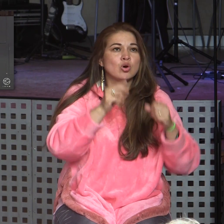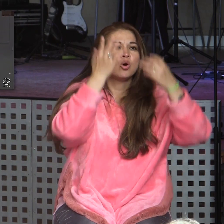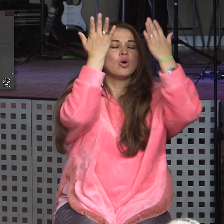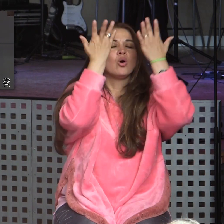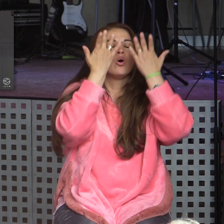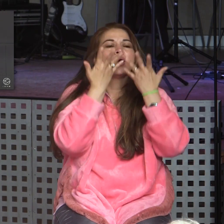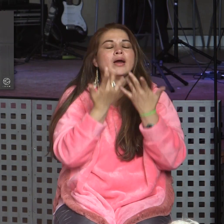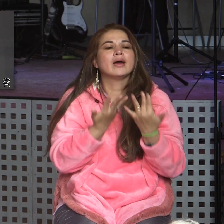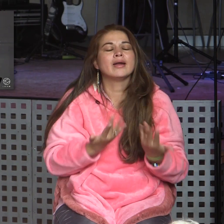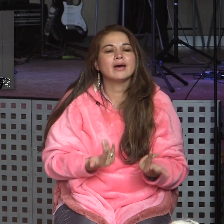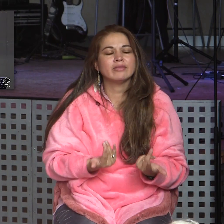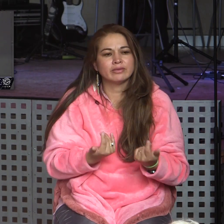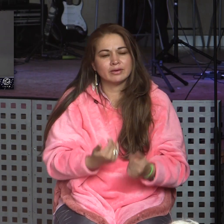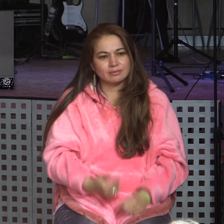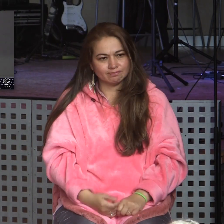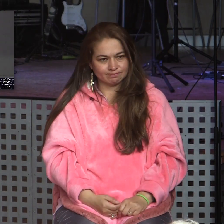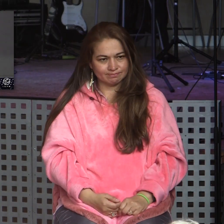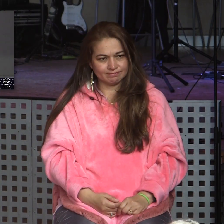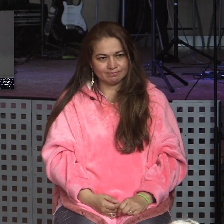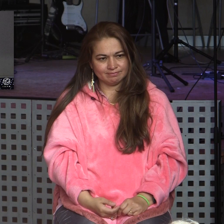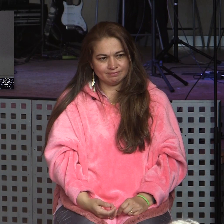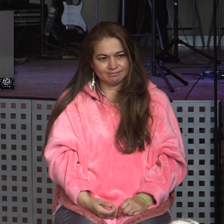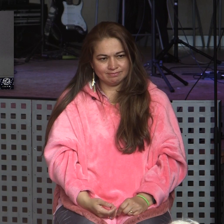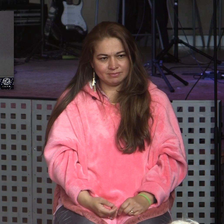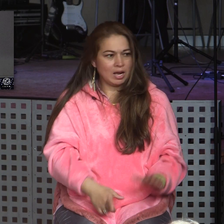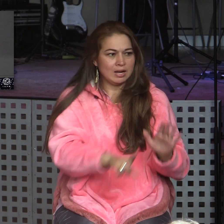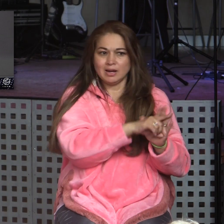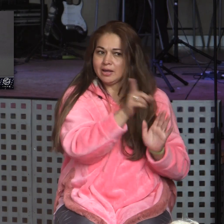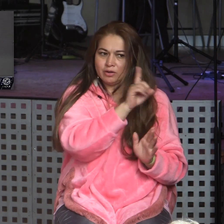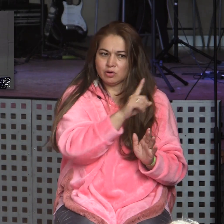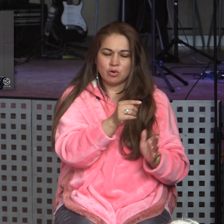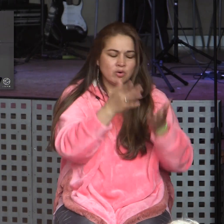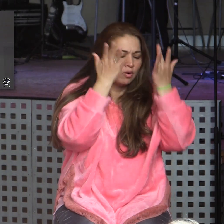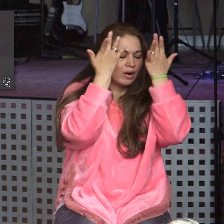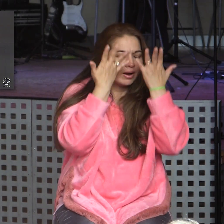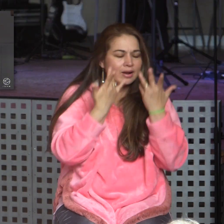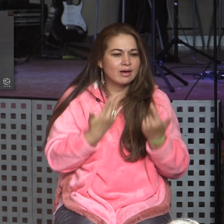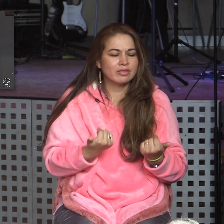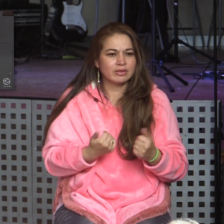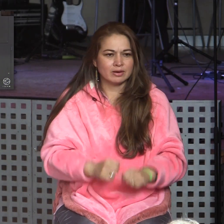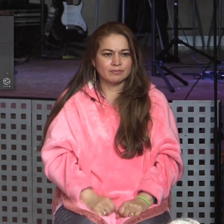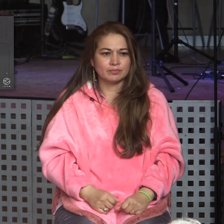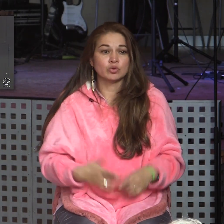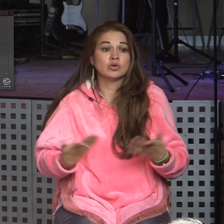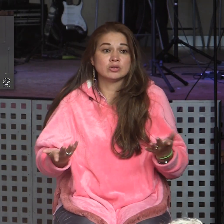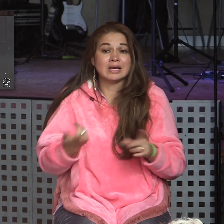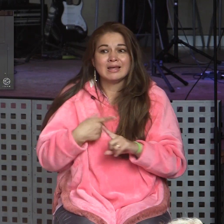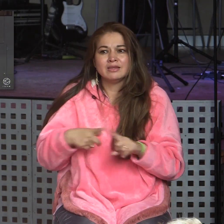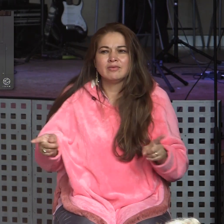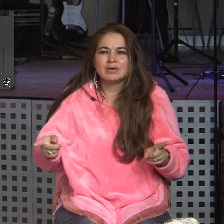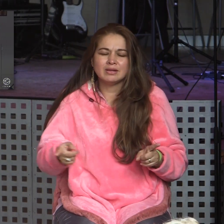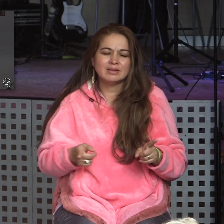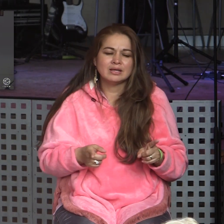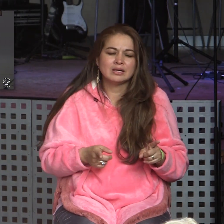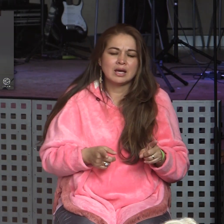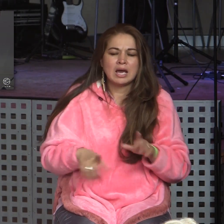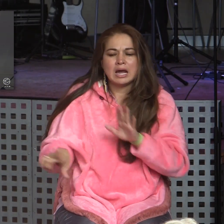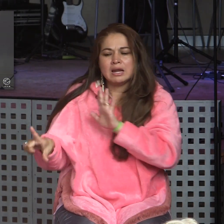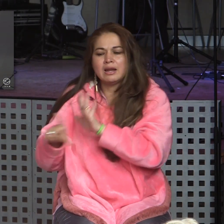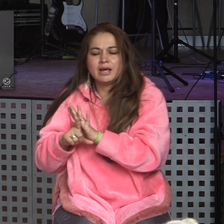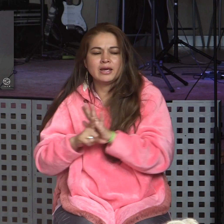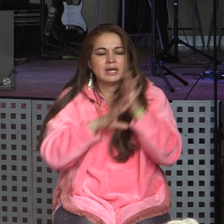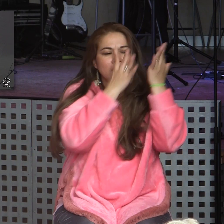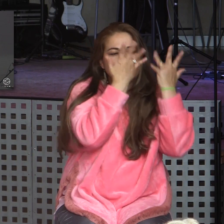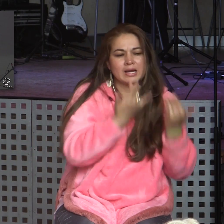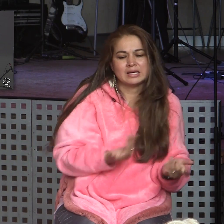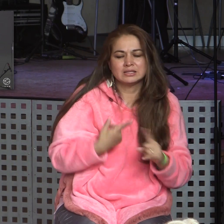En otras palabras, la diferencia entre caminar por la ley o caminar por la gracia